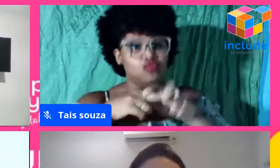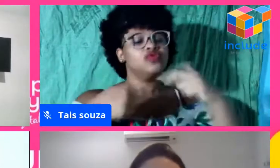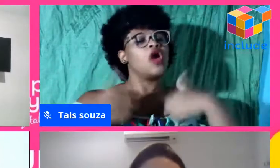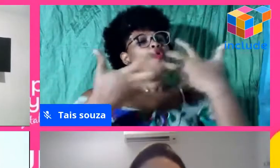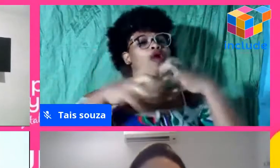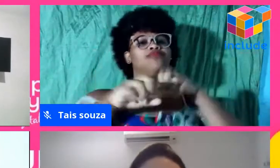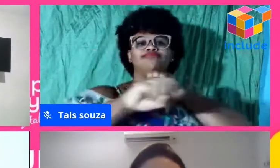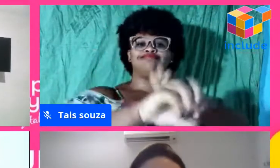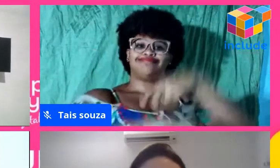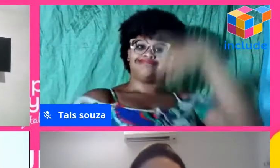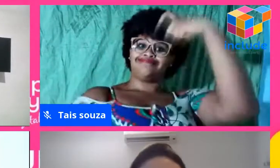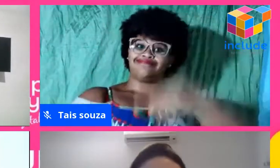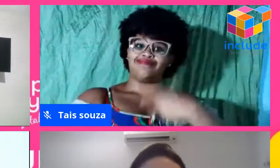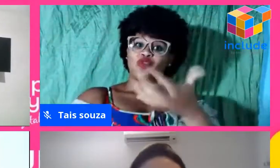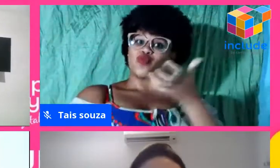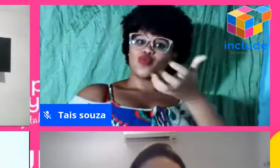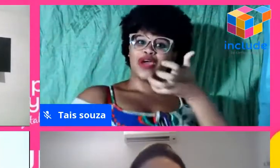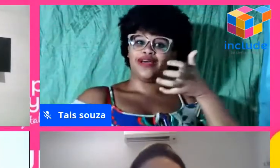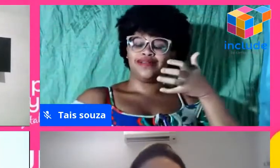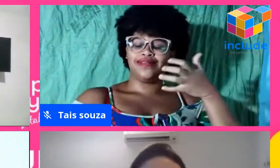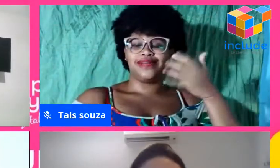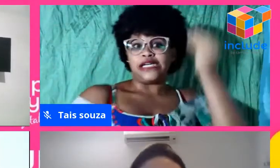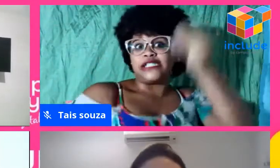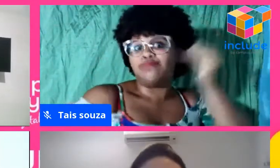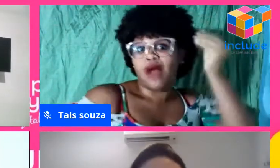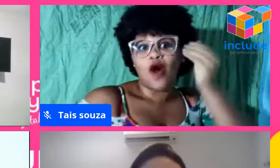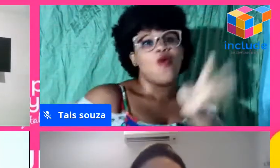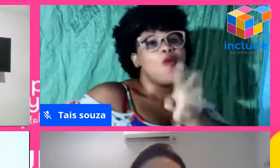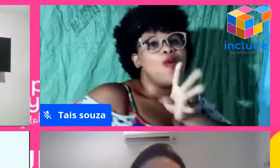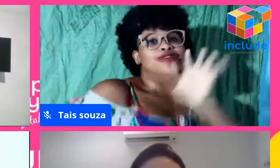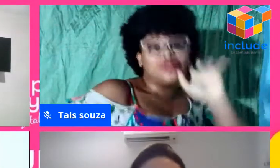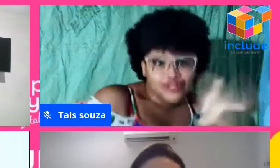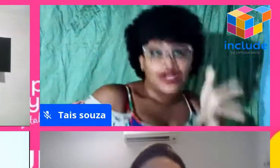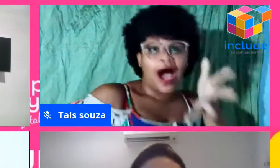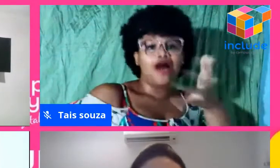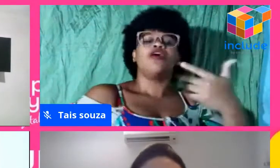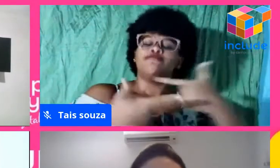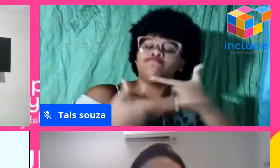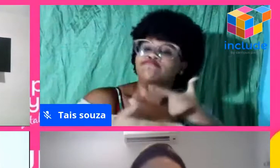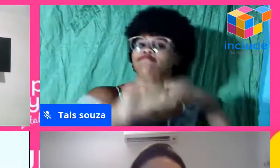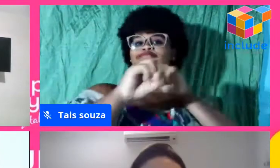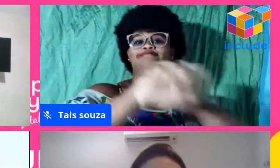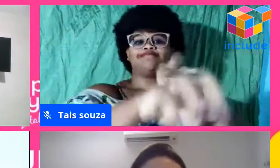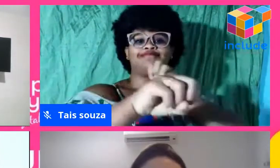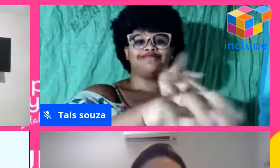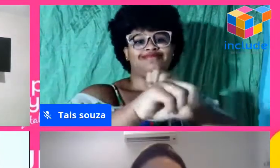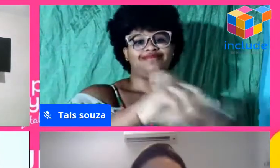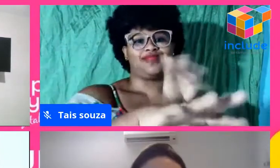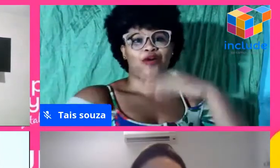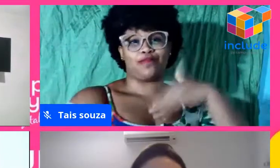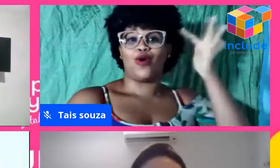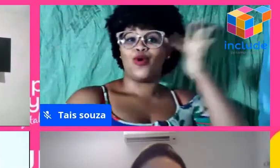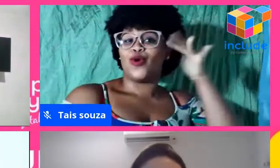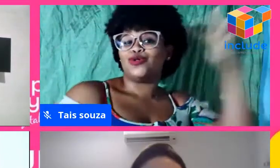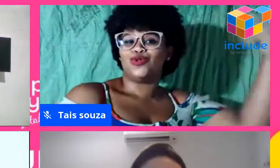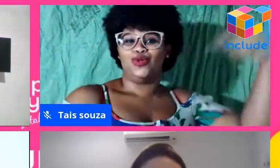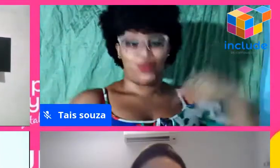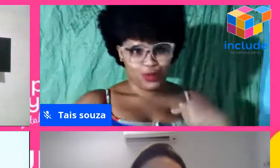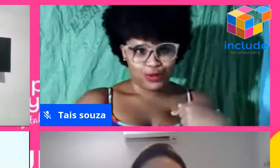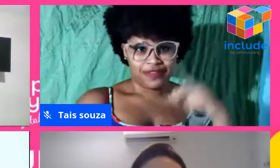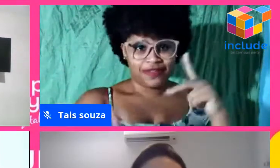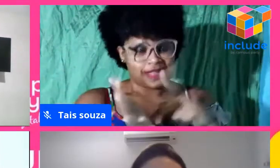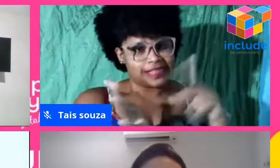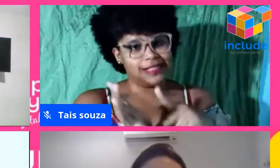surdos que têm interesse, que os surdos possam ser atraídos. E o meu objetivo é esse, eu estou aqui para ensinar, eu tenho esse desejo, eu